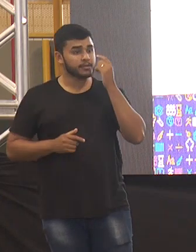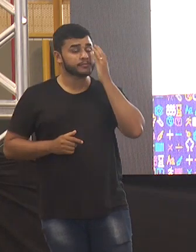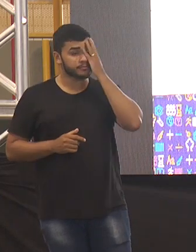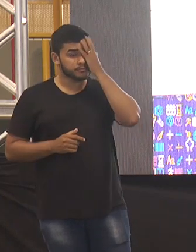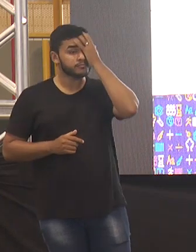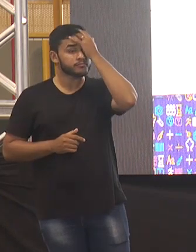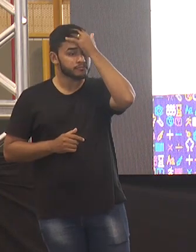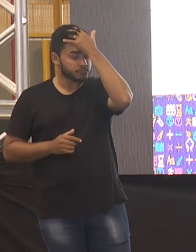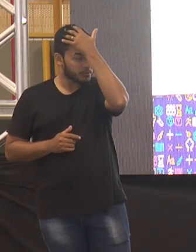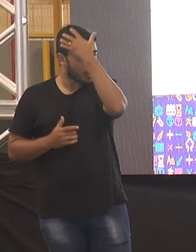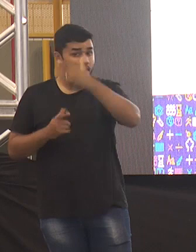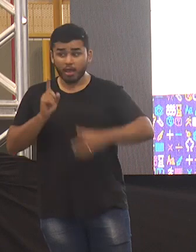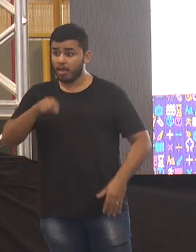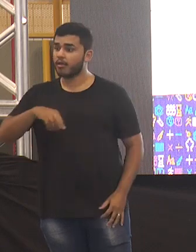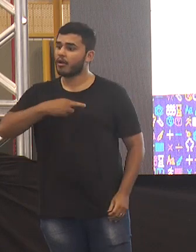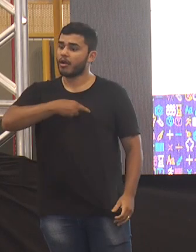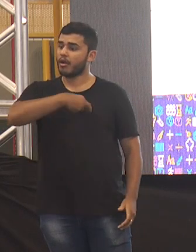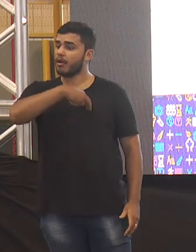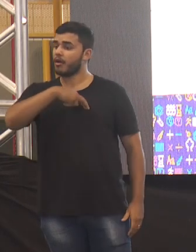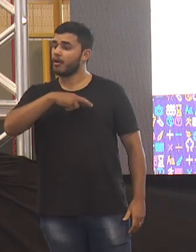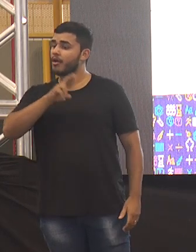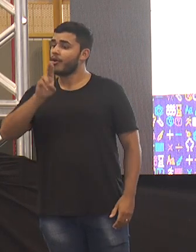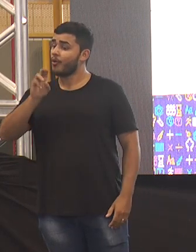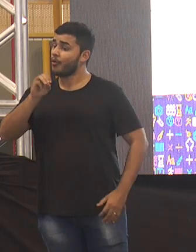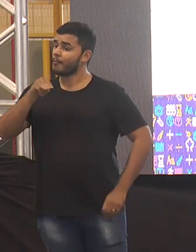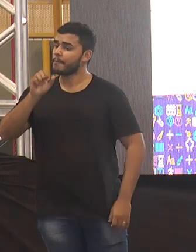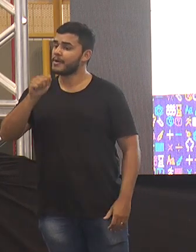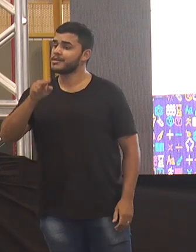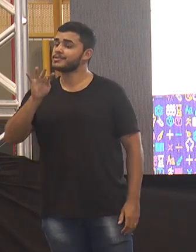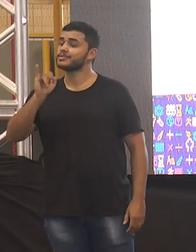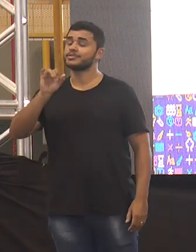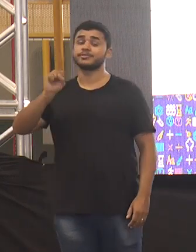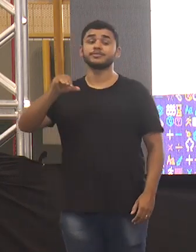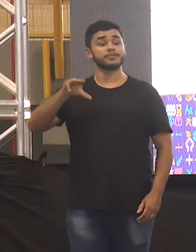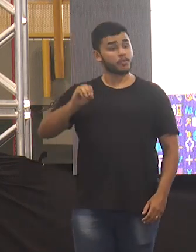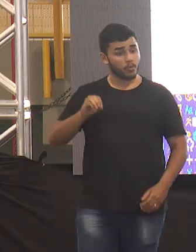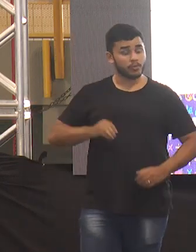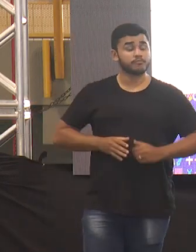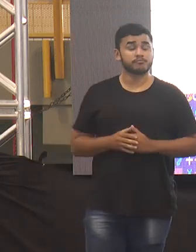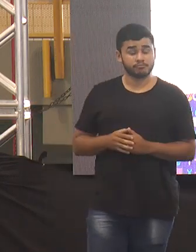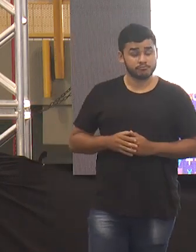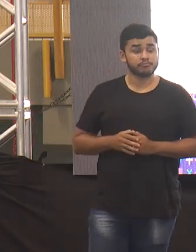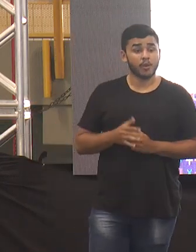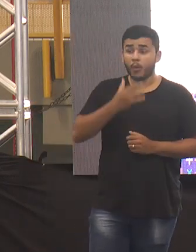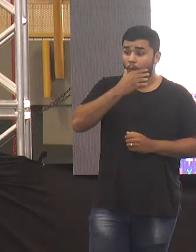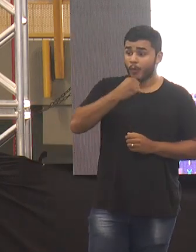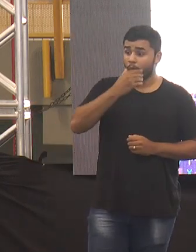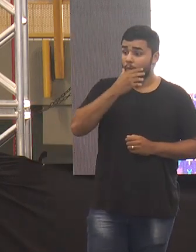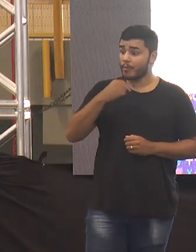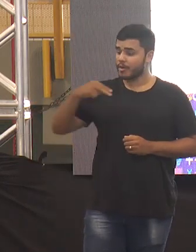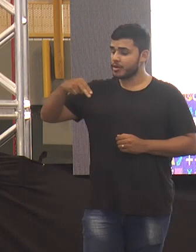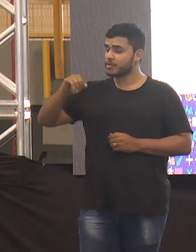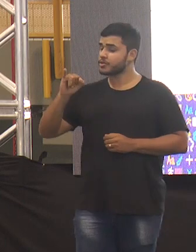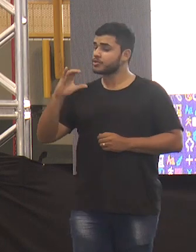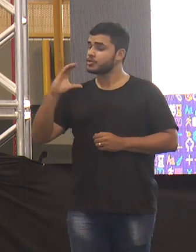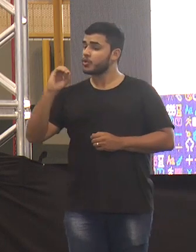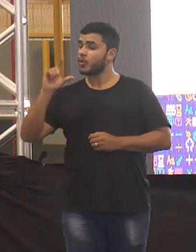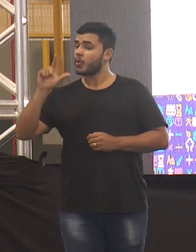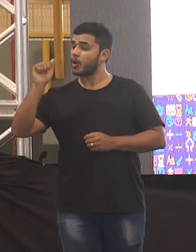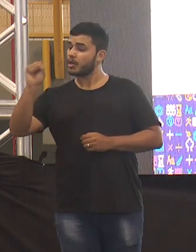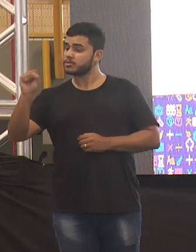E é romantismo puro. Não é exagero dizer que o Nicholas Spark é o José de Alencar